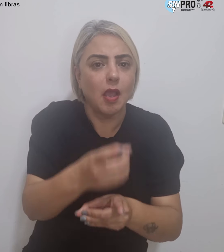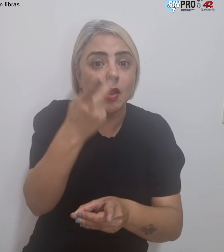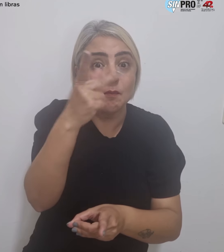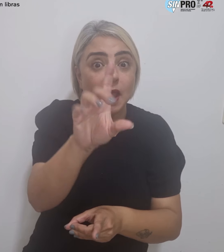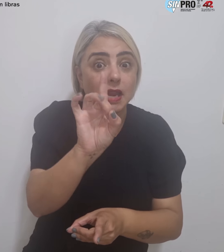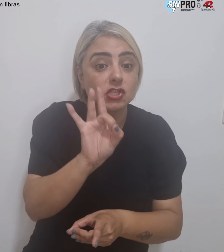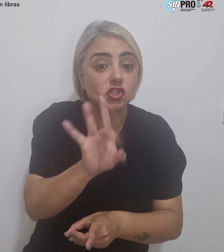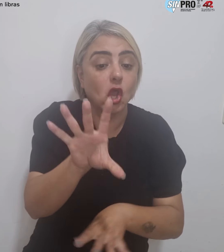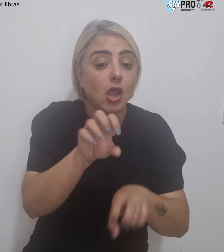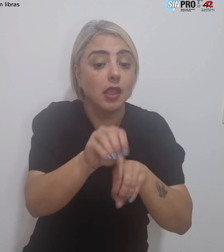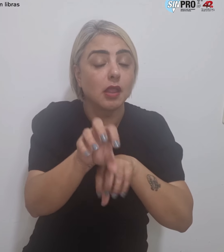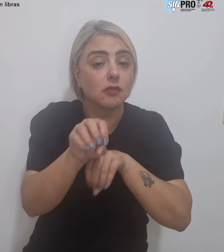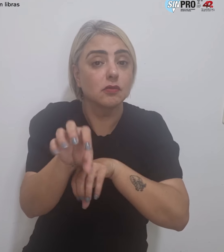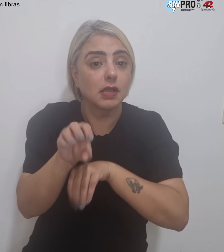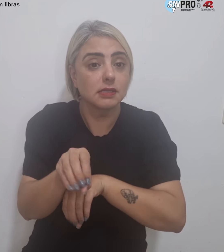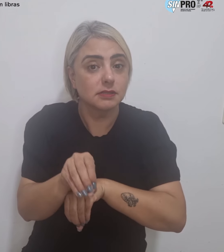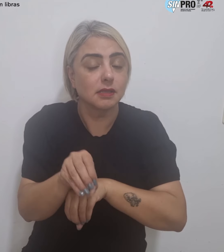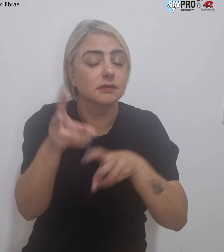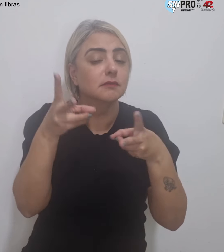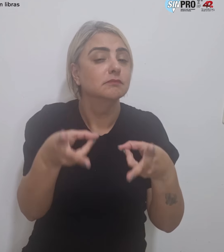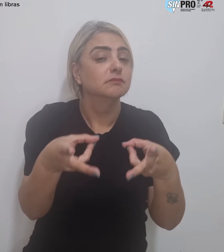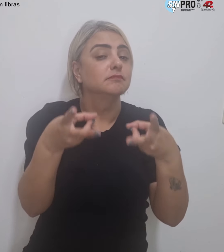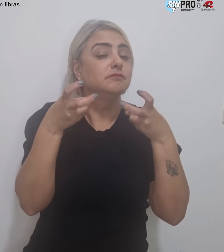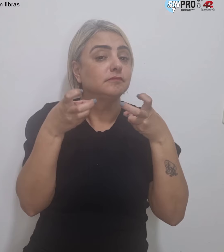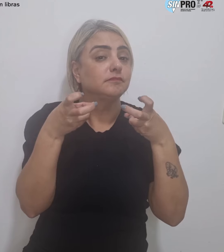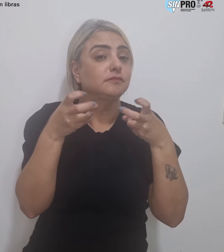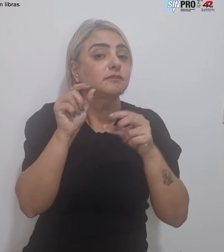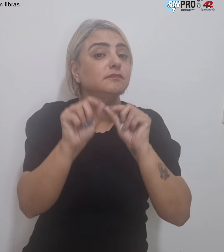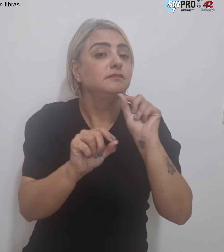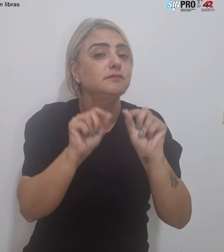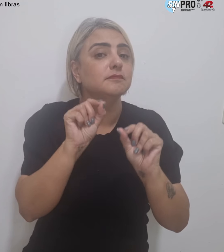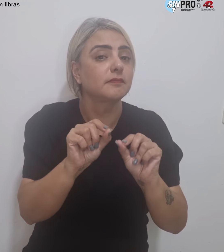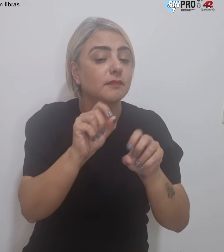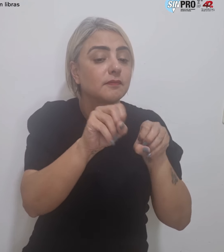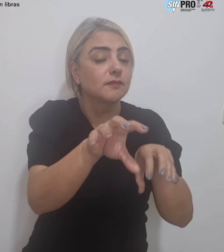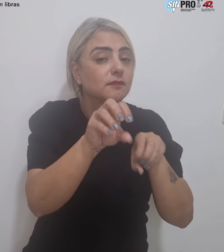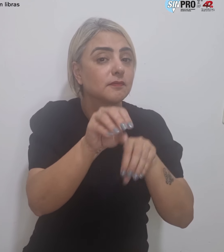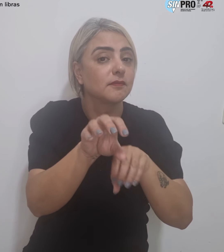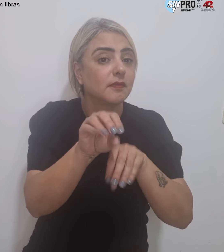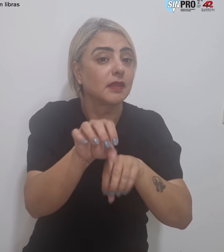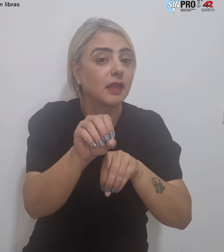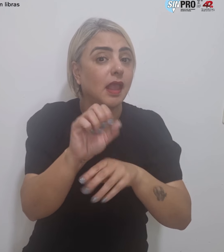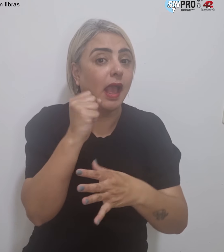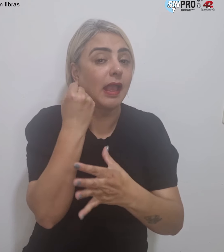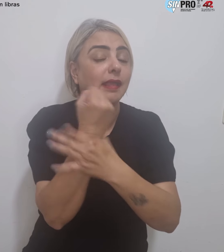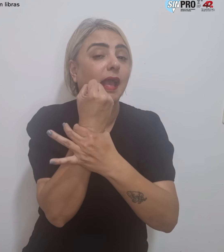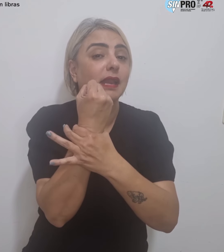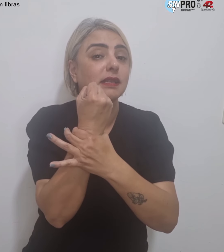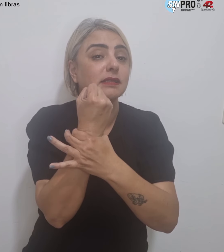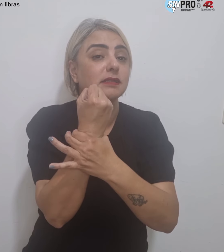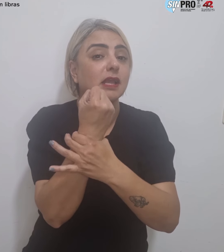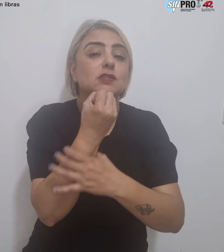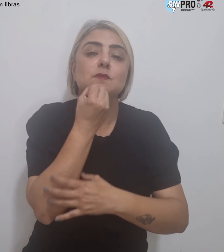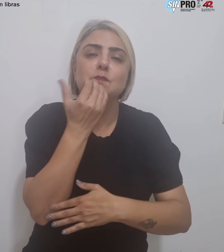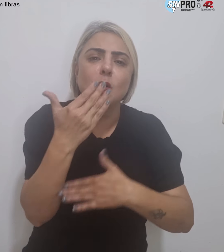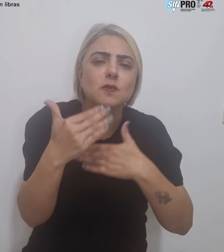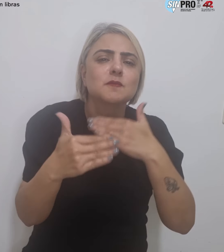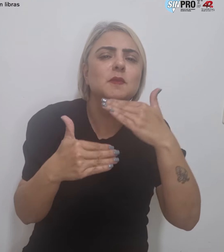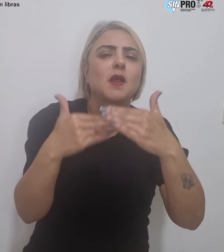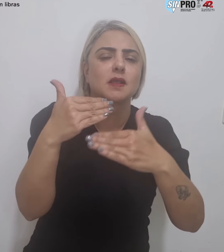pública, numa perspectiva de que, em educação, a garantia de bons processos é condição